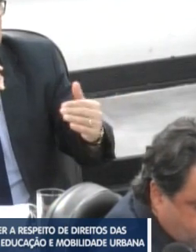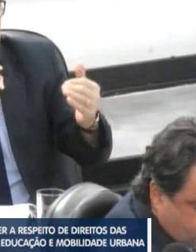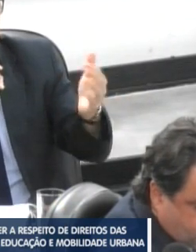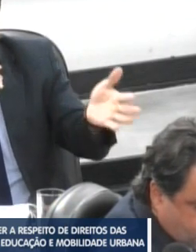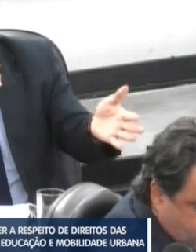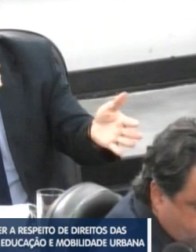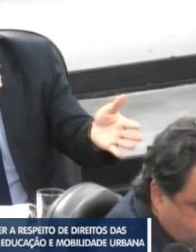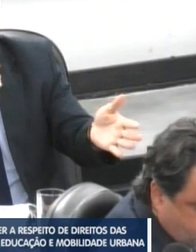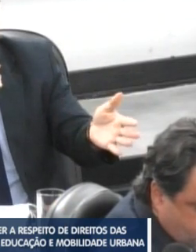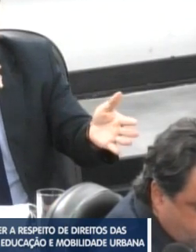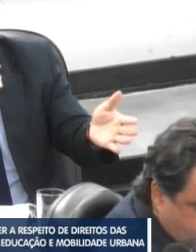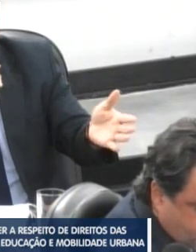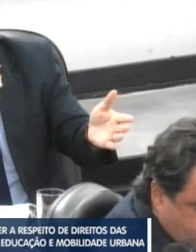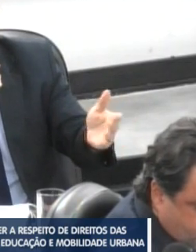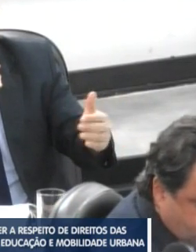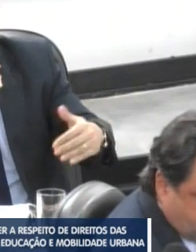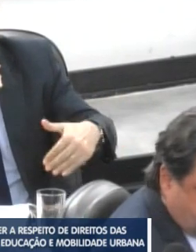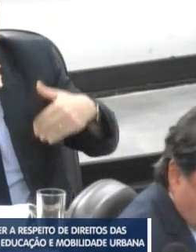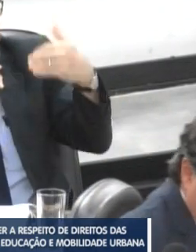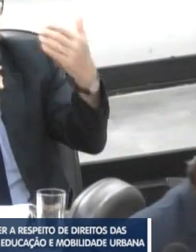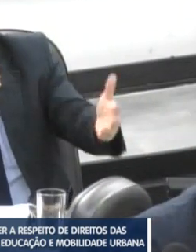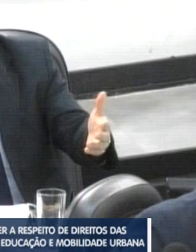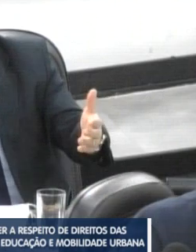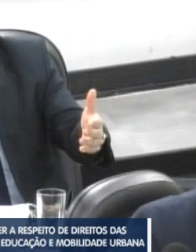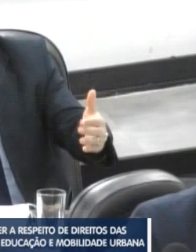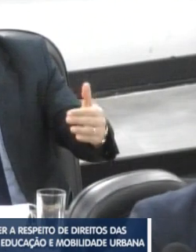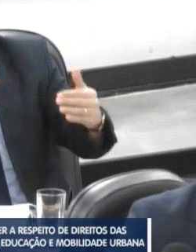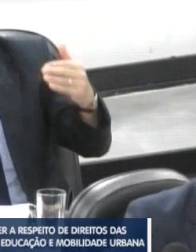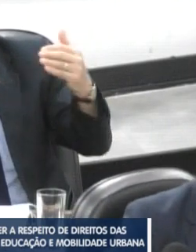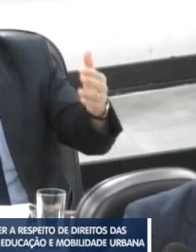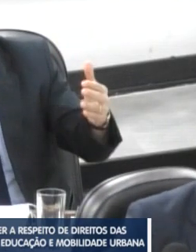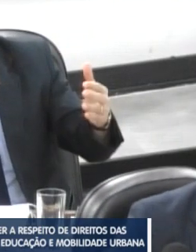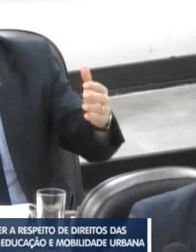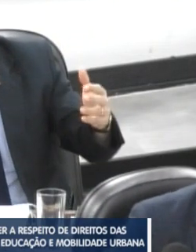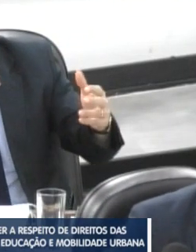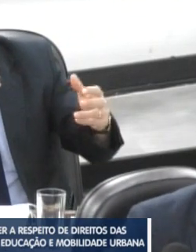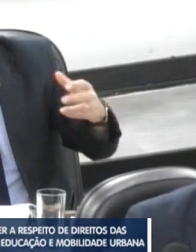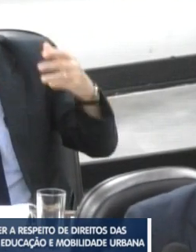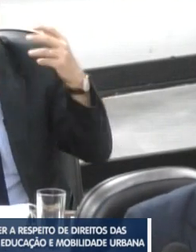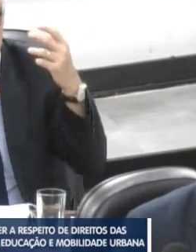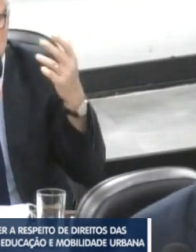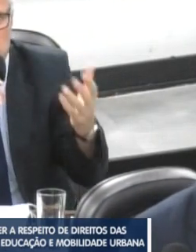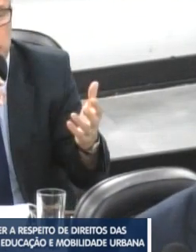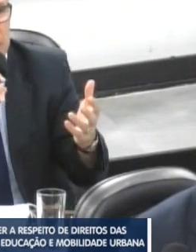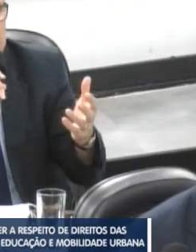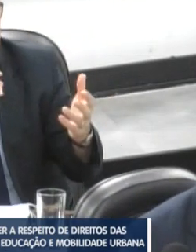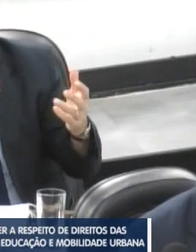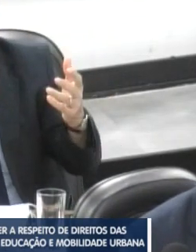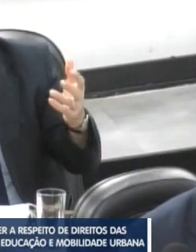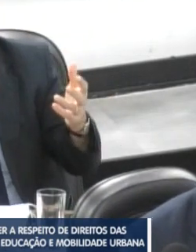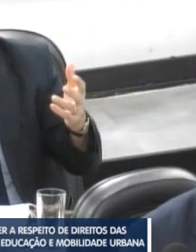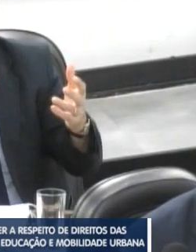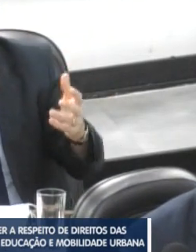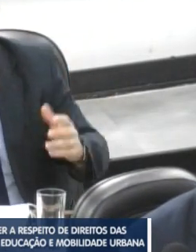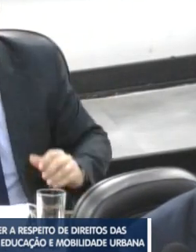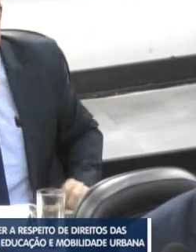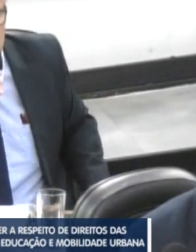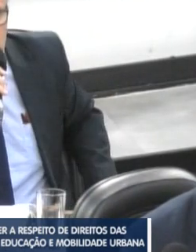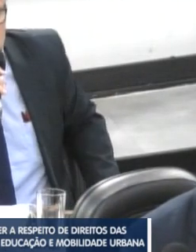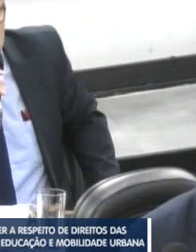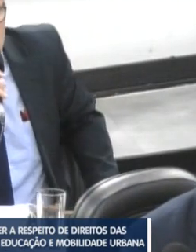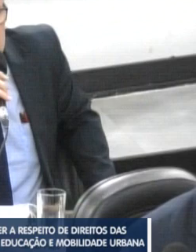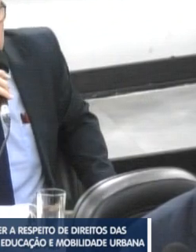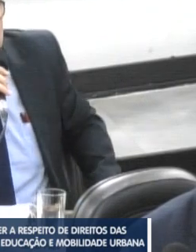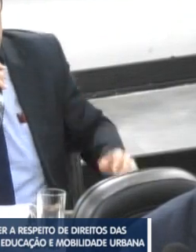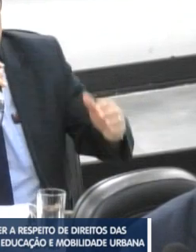regimento, você só pode voltar daqui a 6 meses. Eu gostaria que a cada 6 meses você viesse falar, para que as pessoas pudessem conhecer mais a respeito do